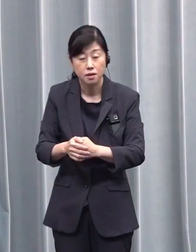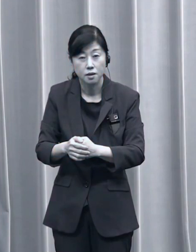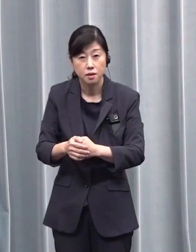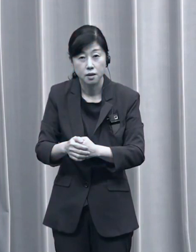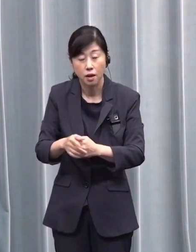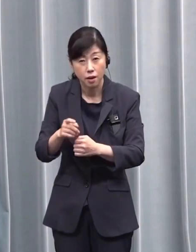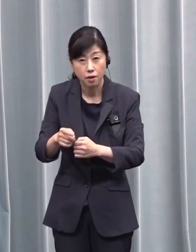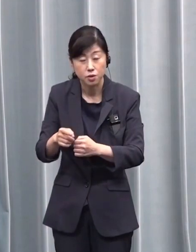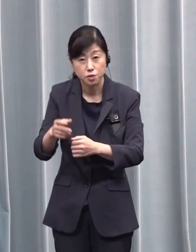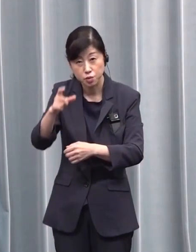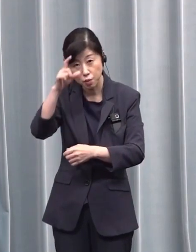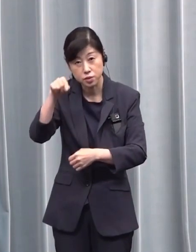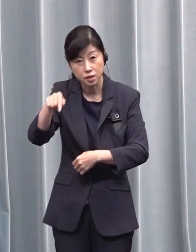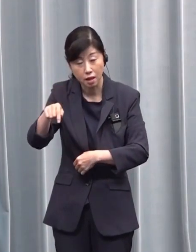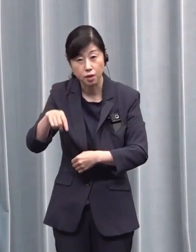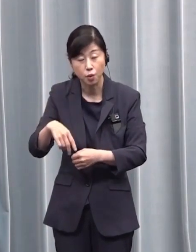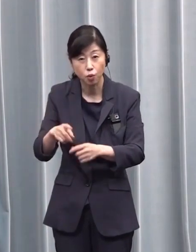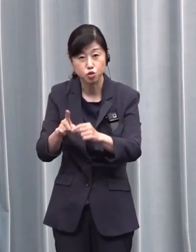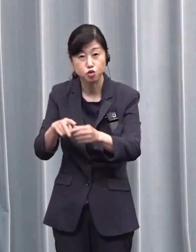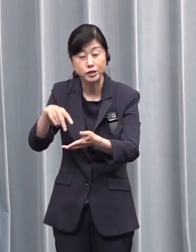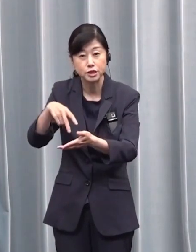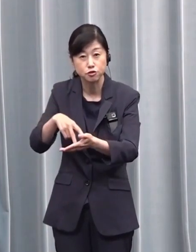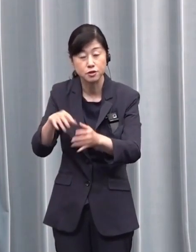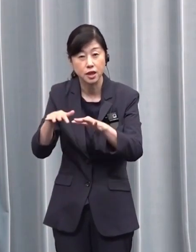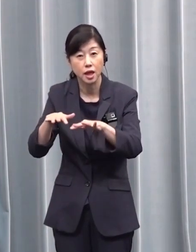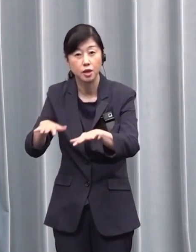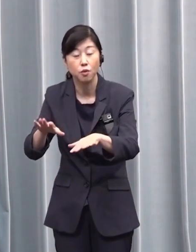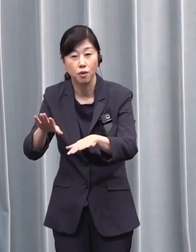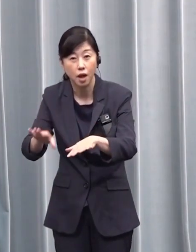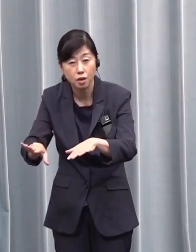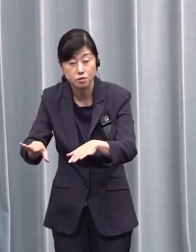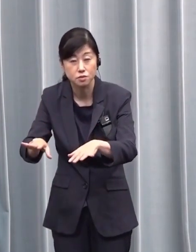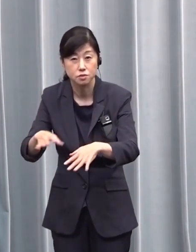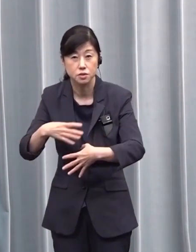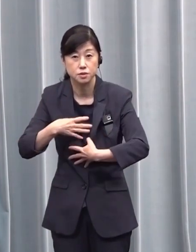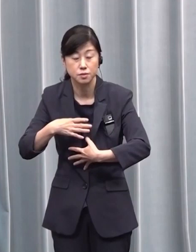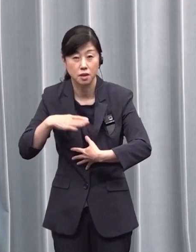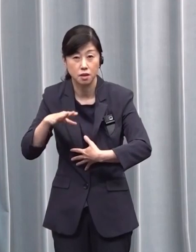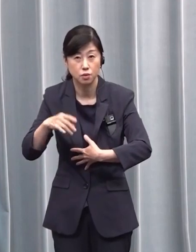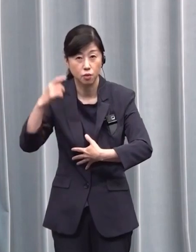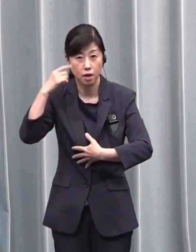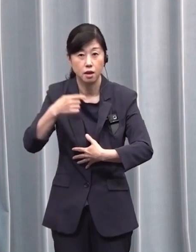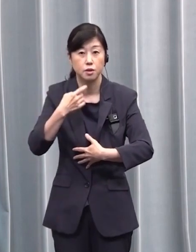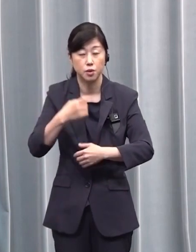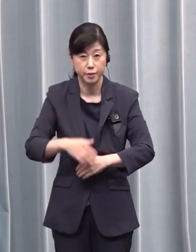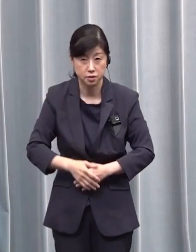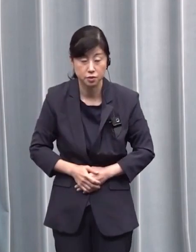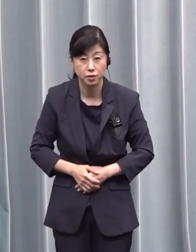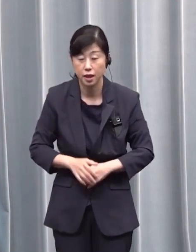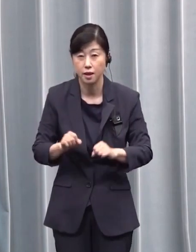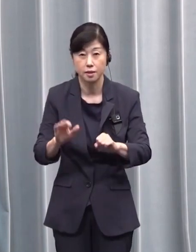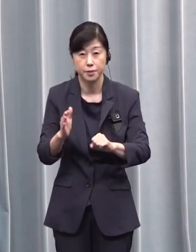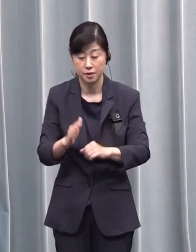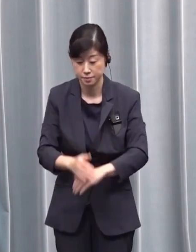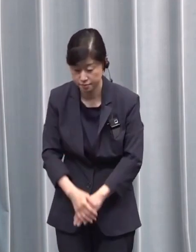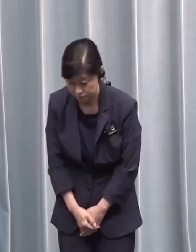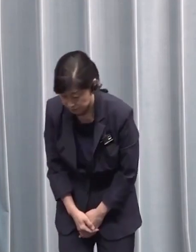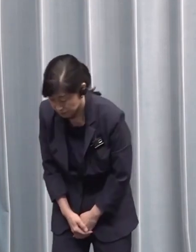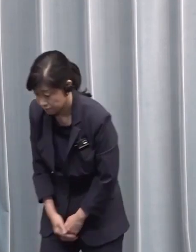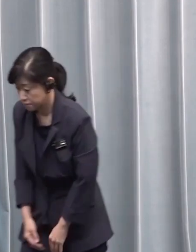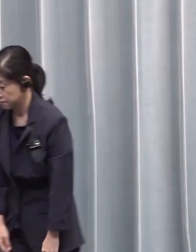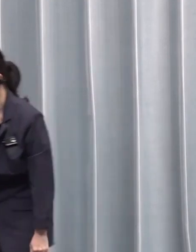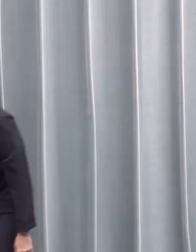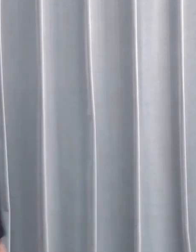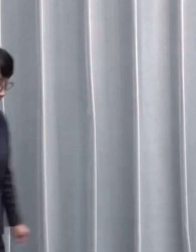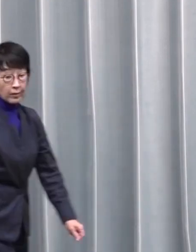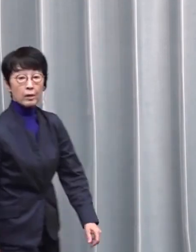を与える恐れがあることから、そのようなことを現状考えておりません。 はい、関連で